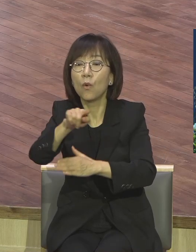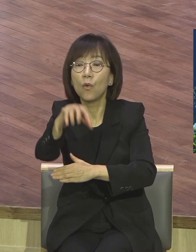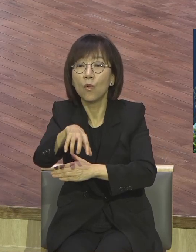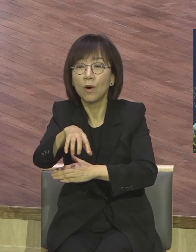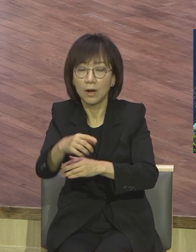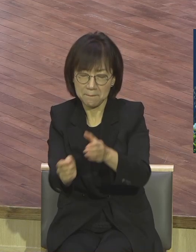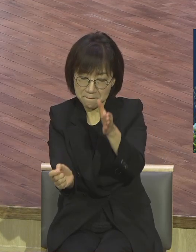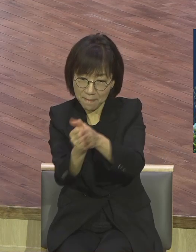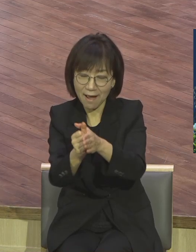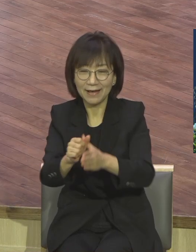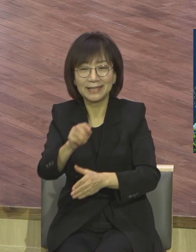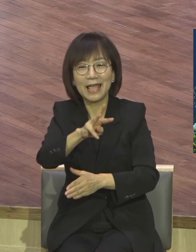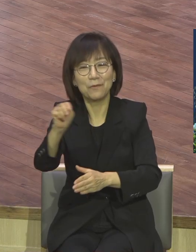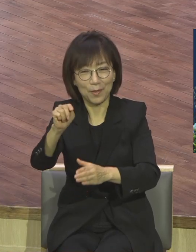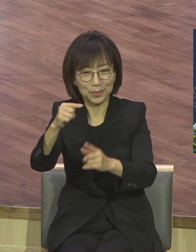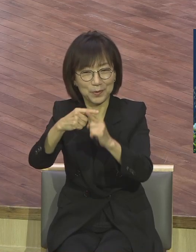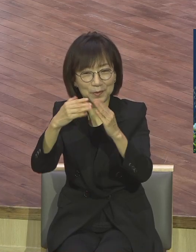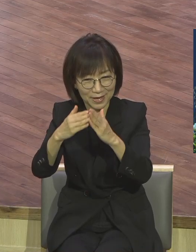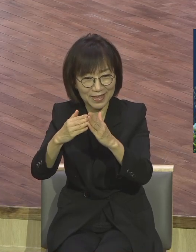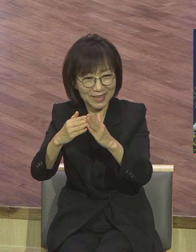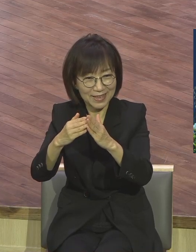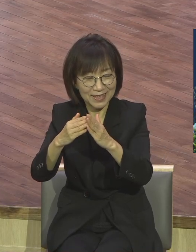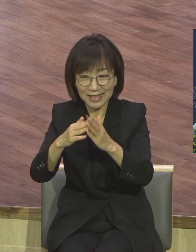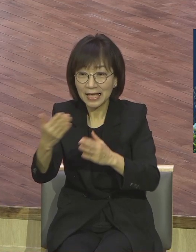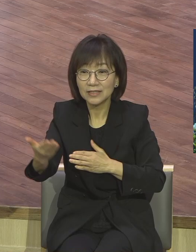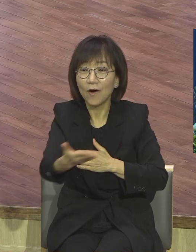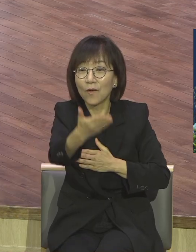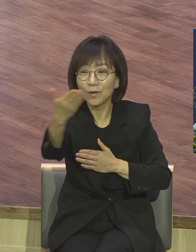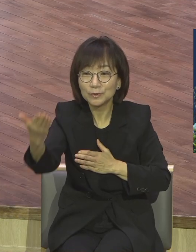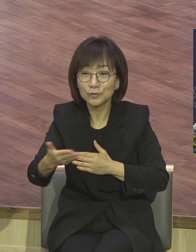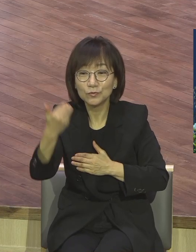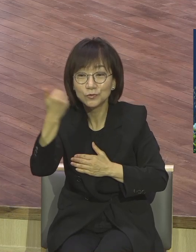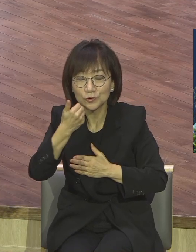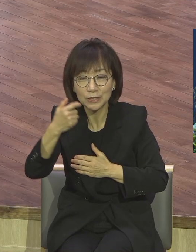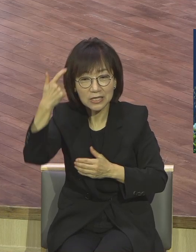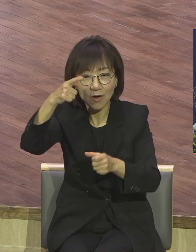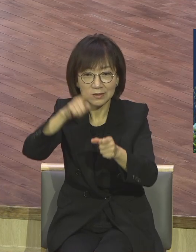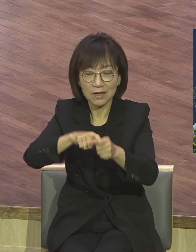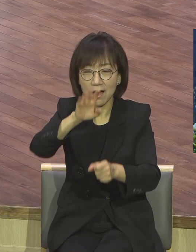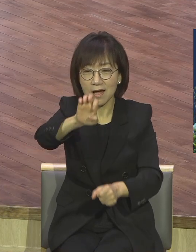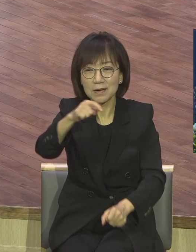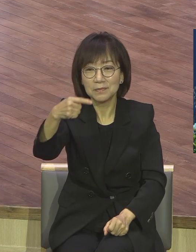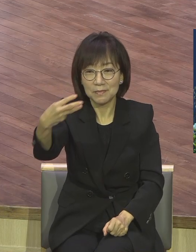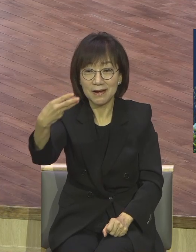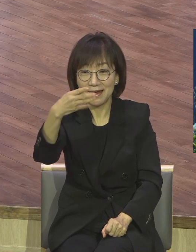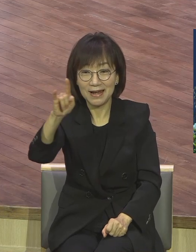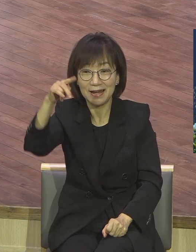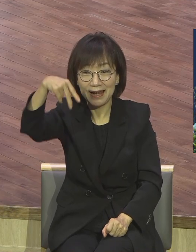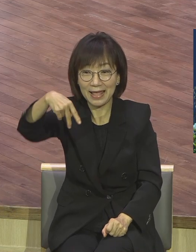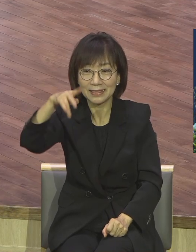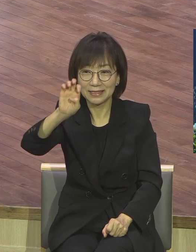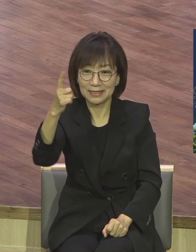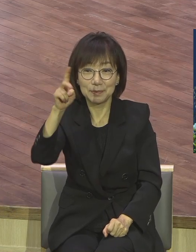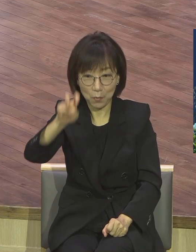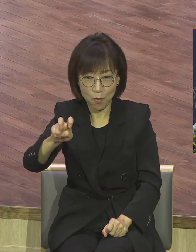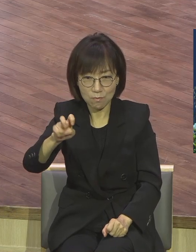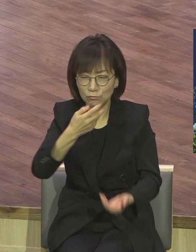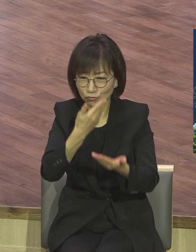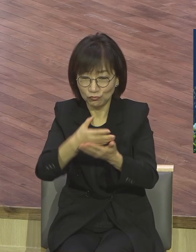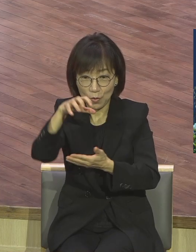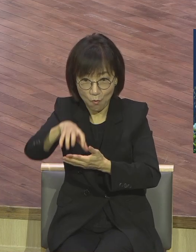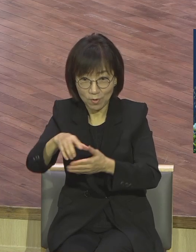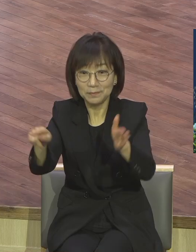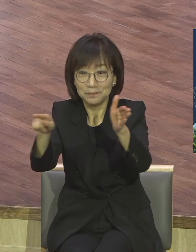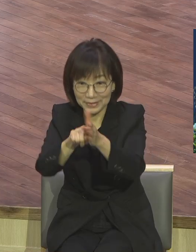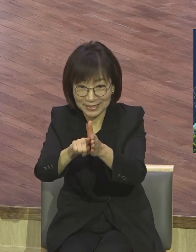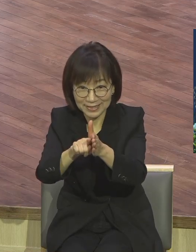말로 영적 플랫폼인 줄로 믿습니다. 영교회가 열방 많은 영혼들이